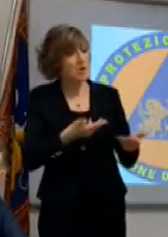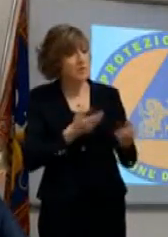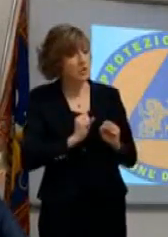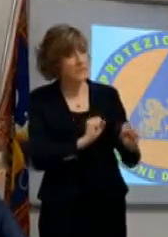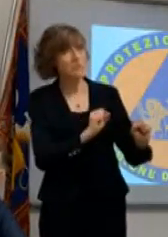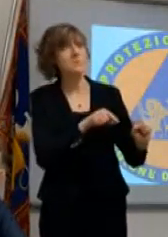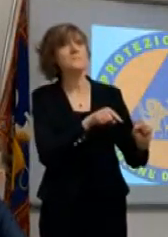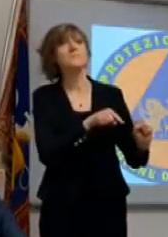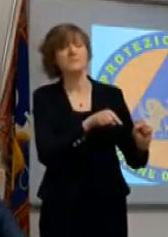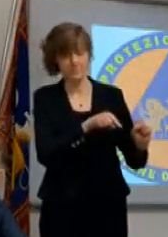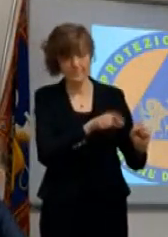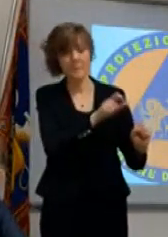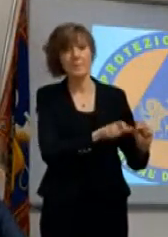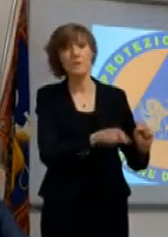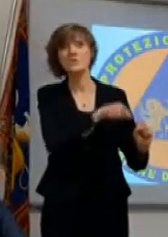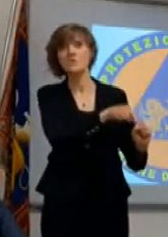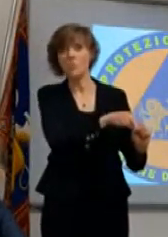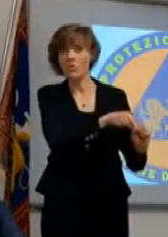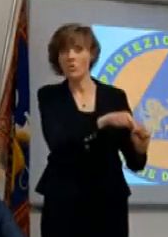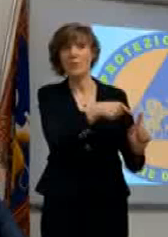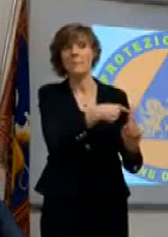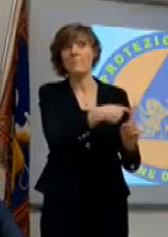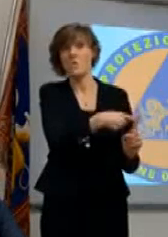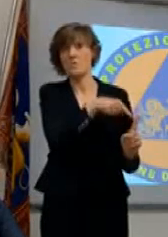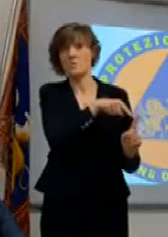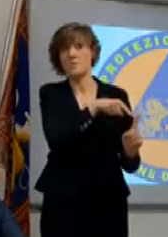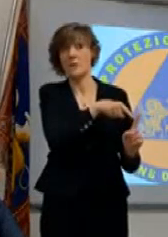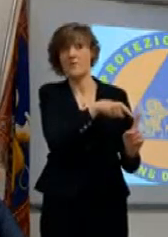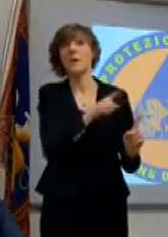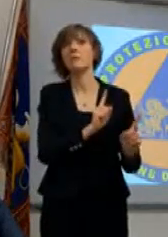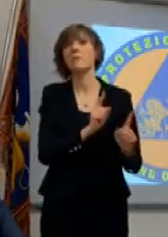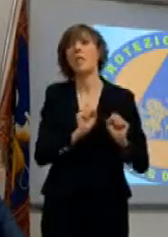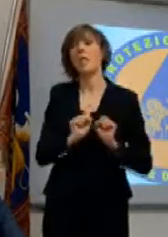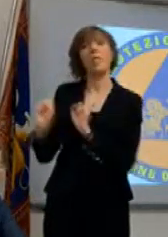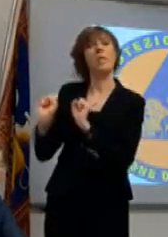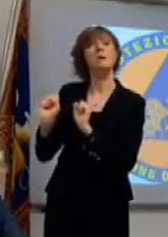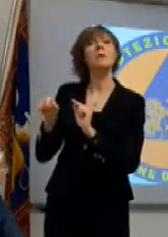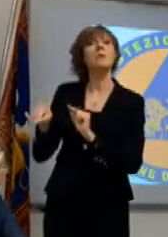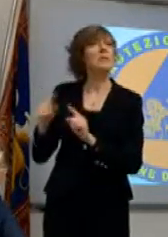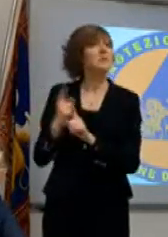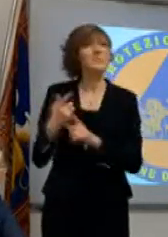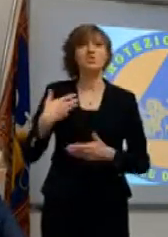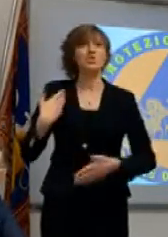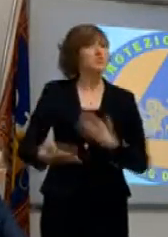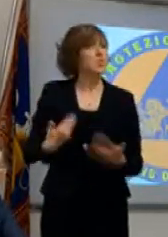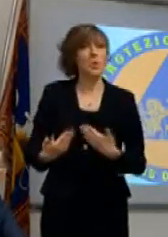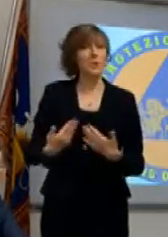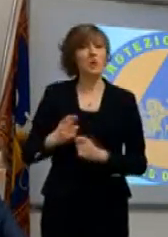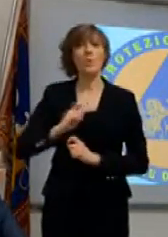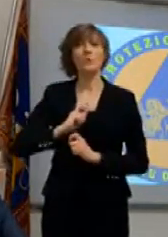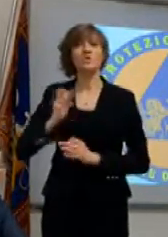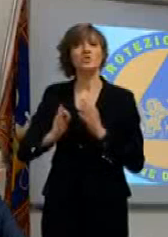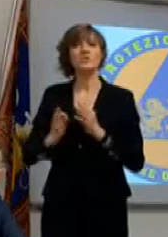ricovero opposto da soggetti risultati positivi al tampone segnalano immediatamente gli organi di